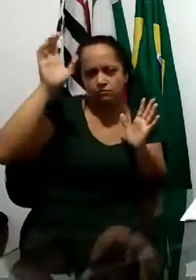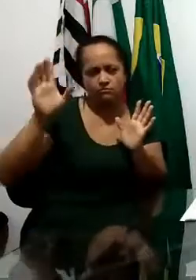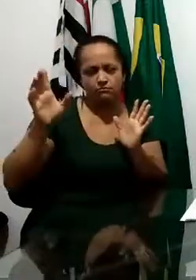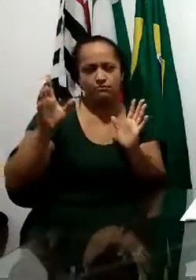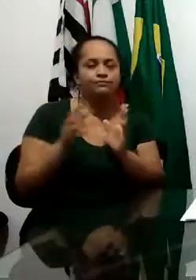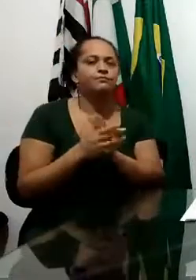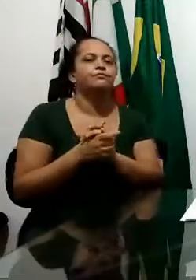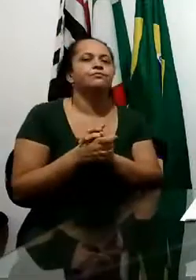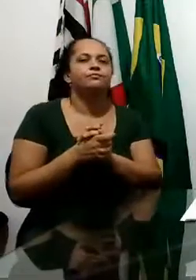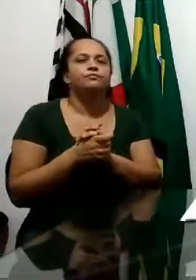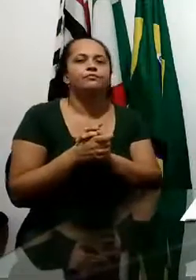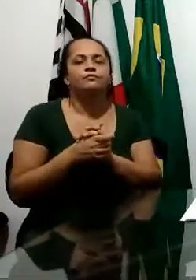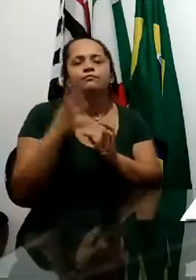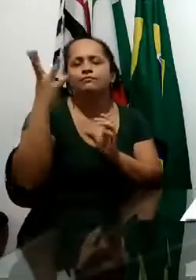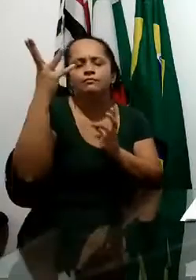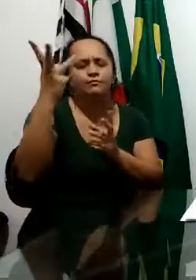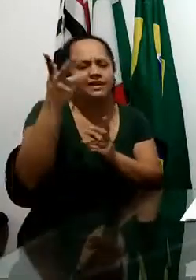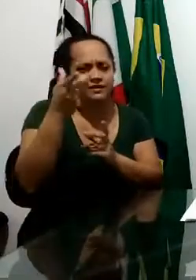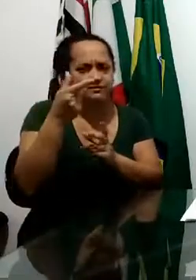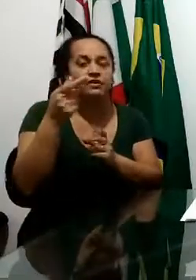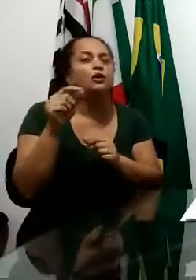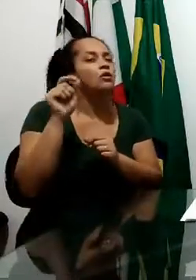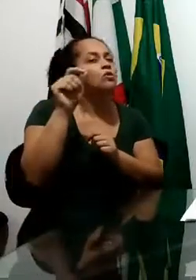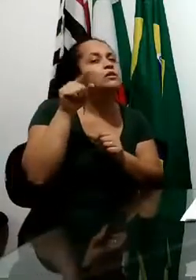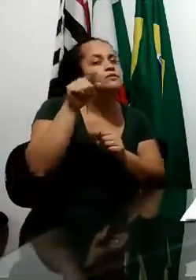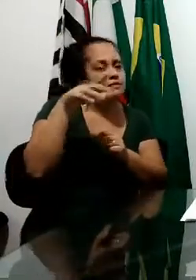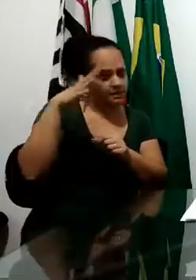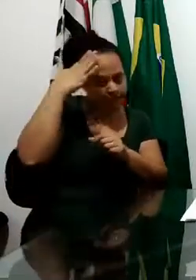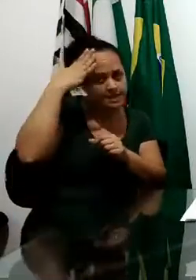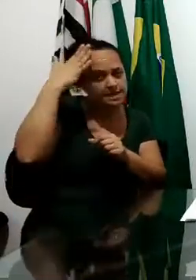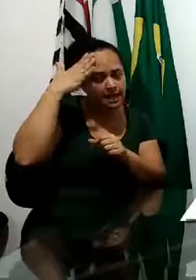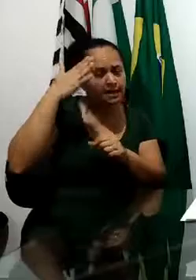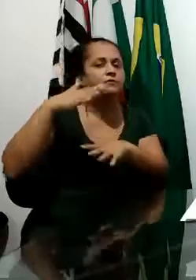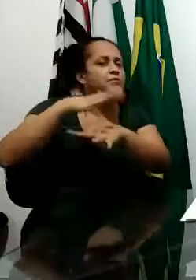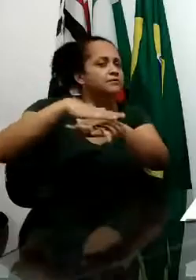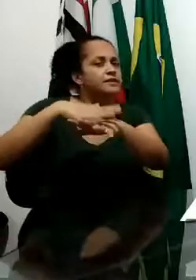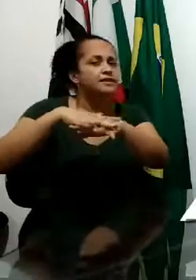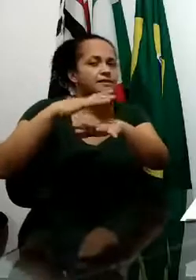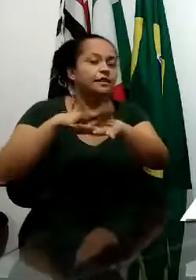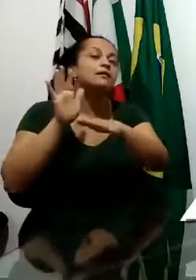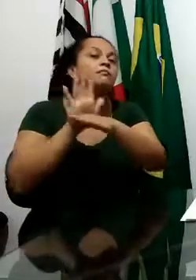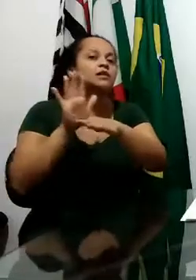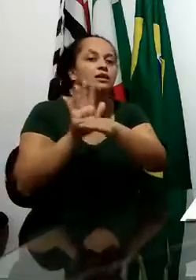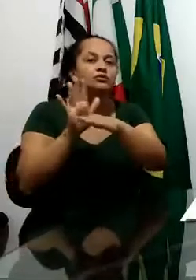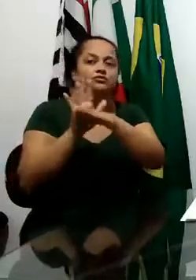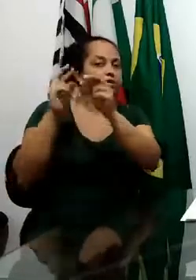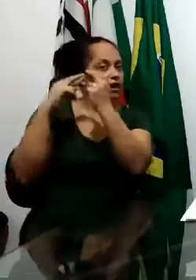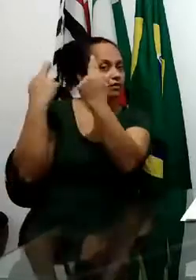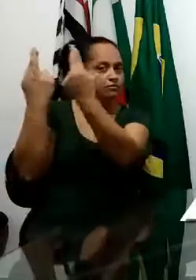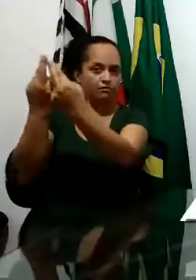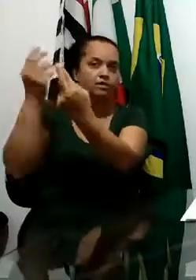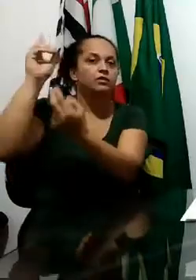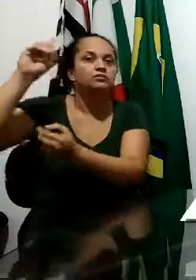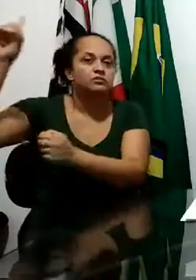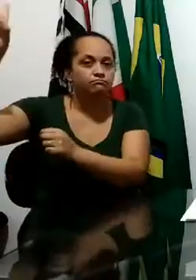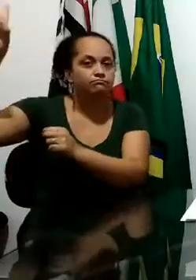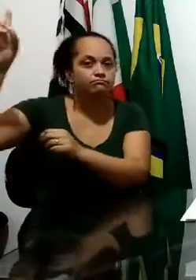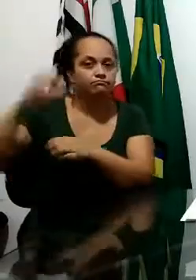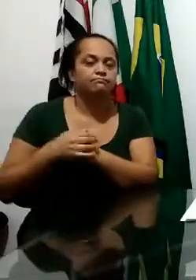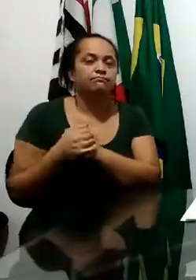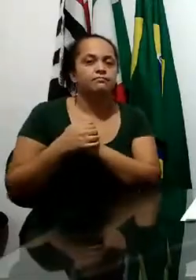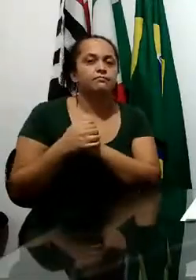os dons, as capacidades, as habilidades que Deus nos deu